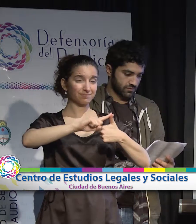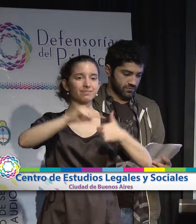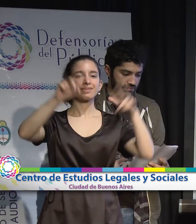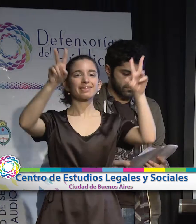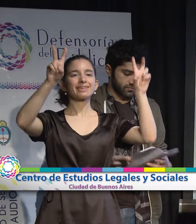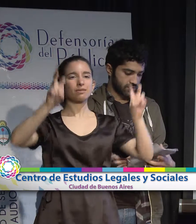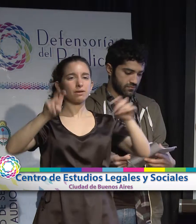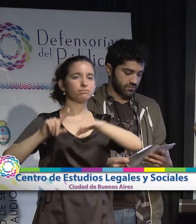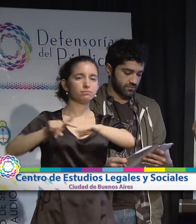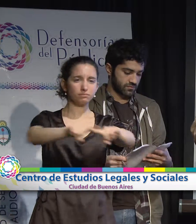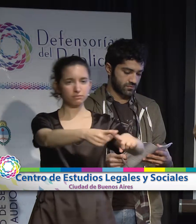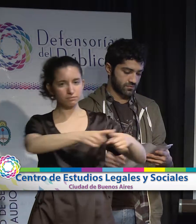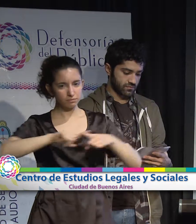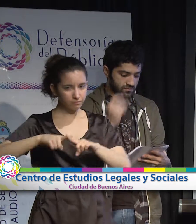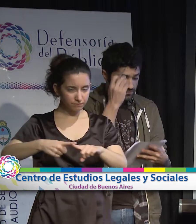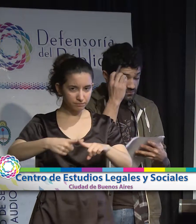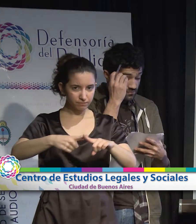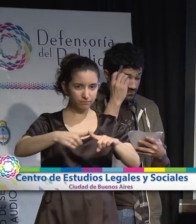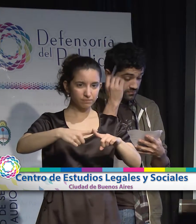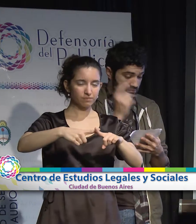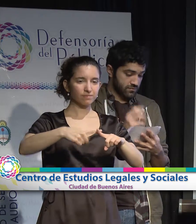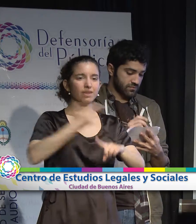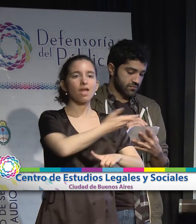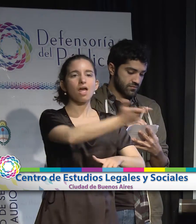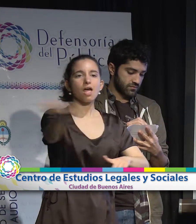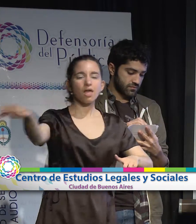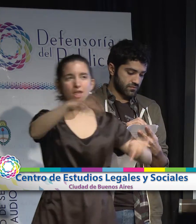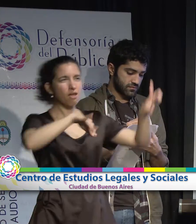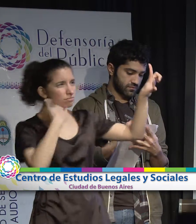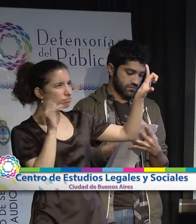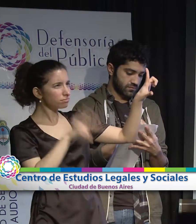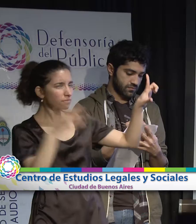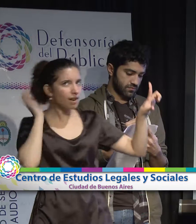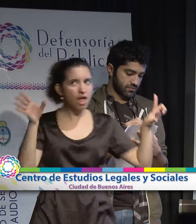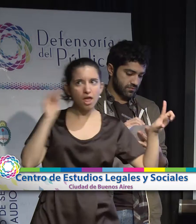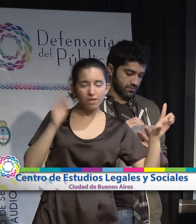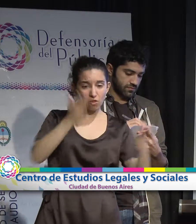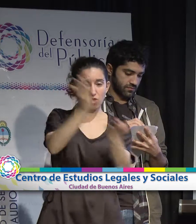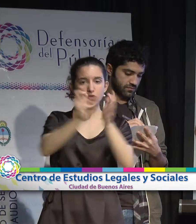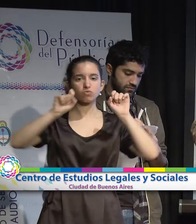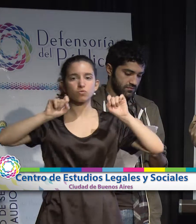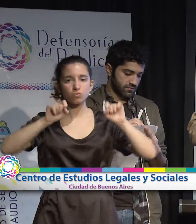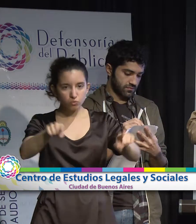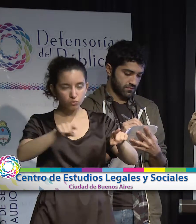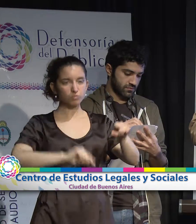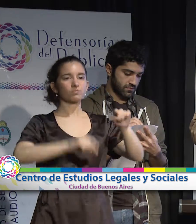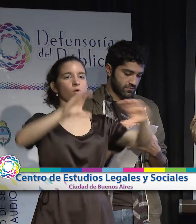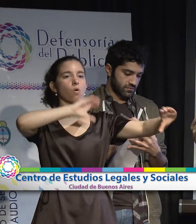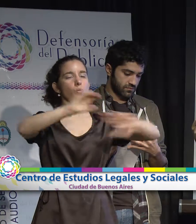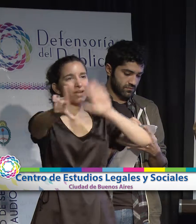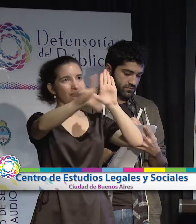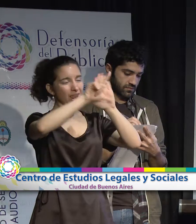debate sobre los derechos de la audiencia, sobre las legislaciones en materia de